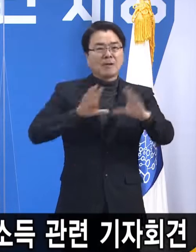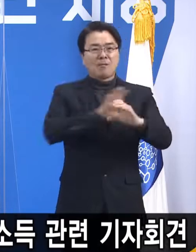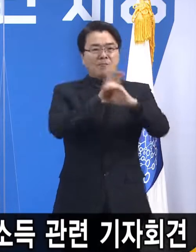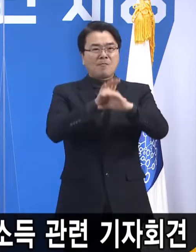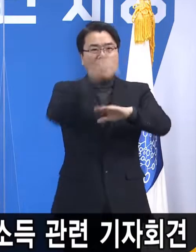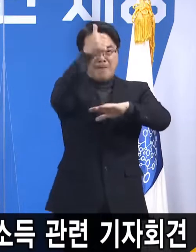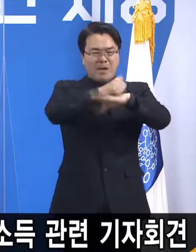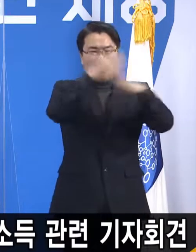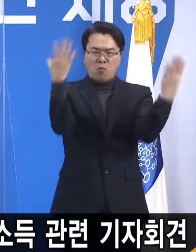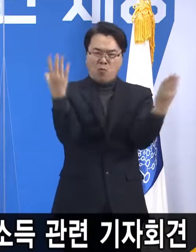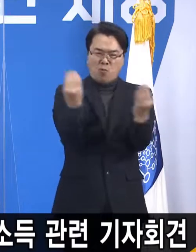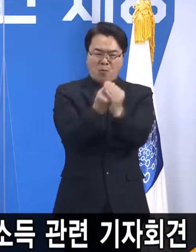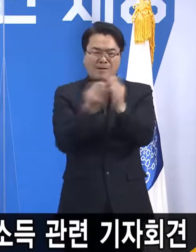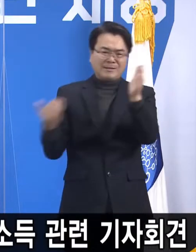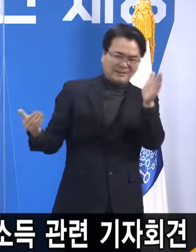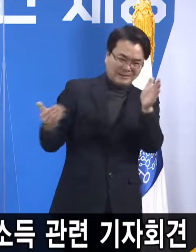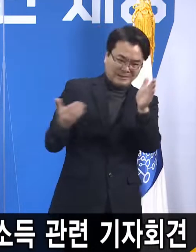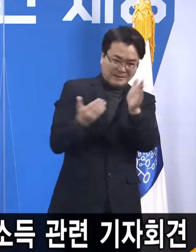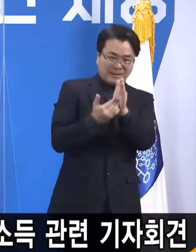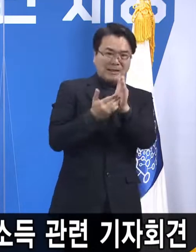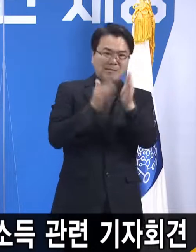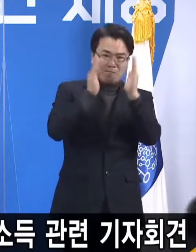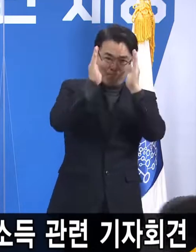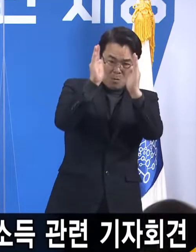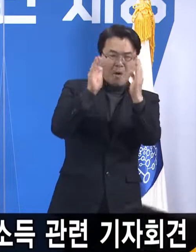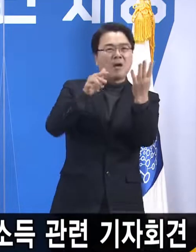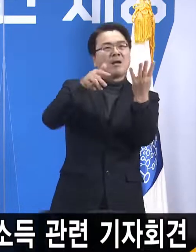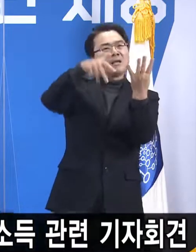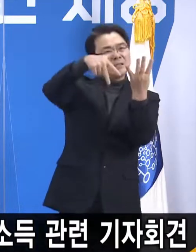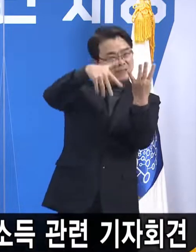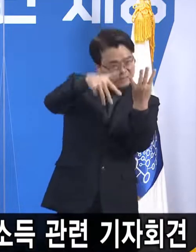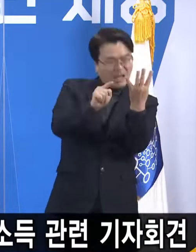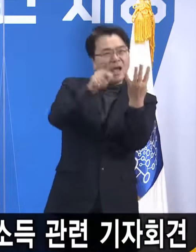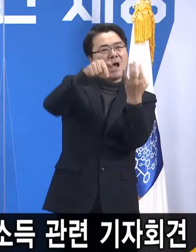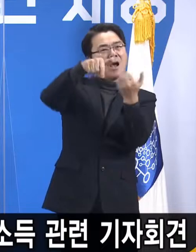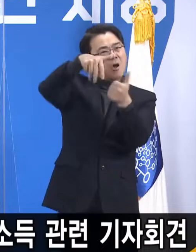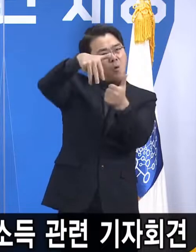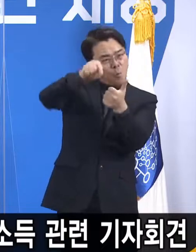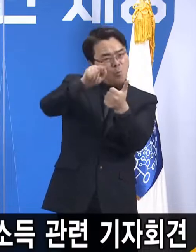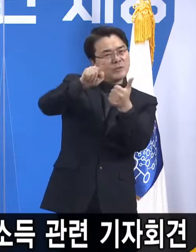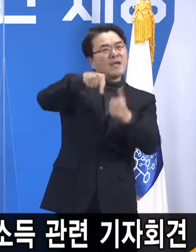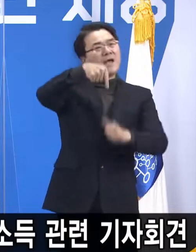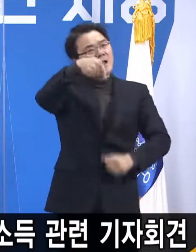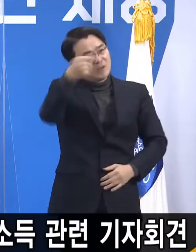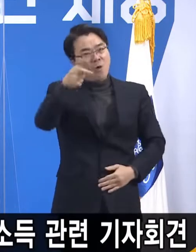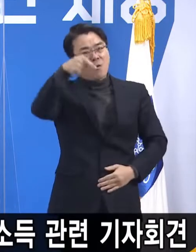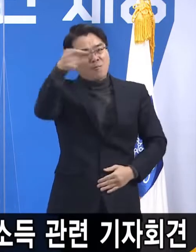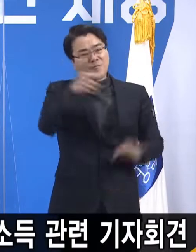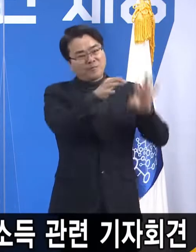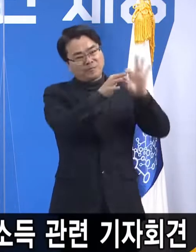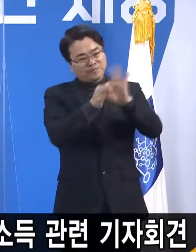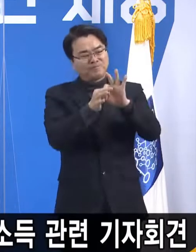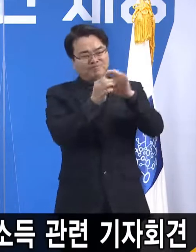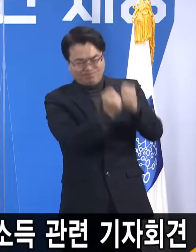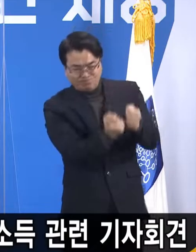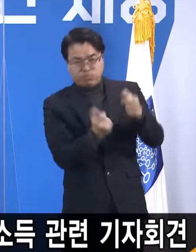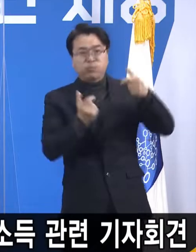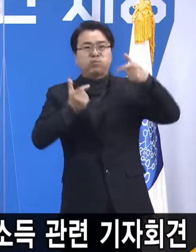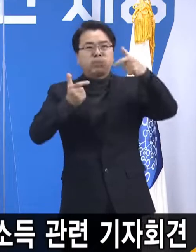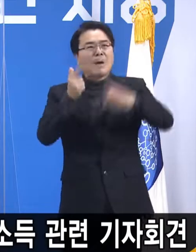코로나19가 종식될 때까지 앞으로도 4차, 5차, 그리고 계속되는 N차 유행이 계속될